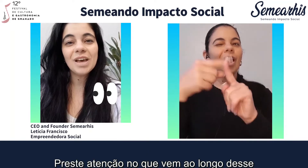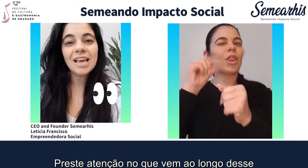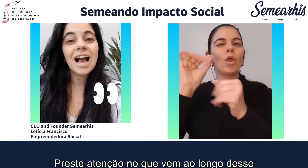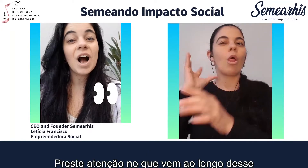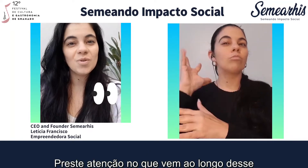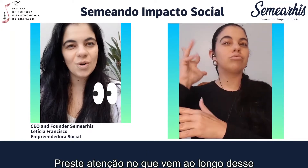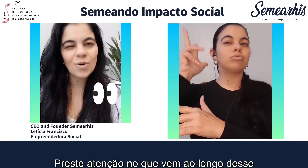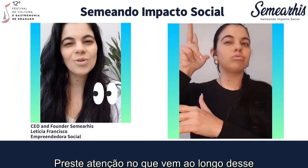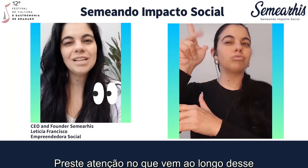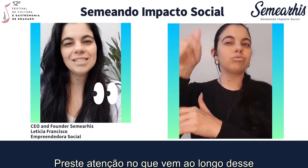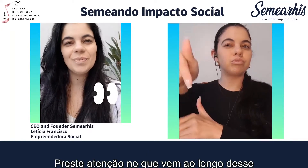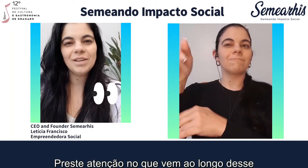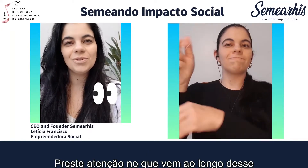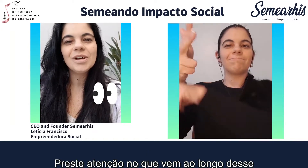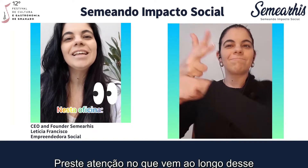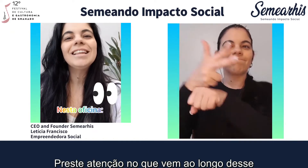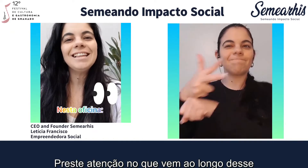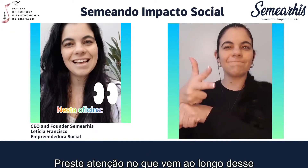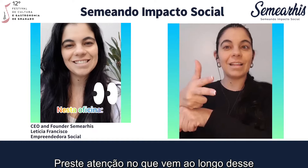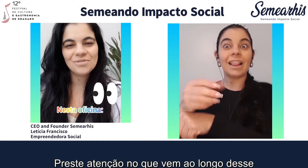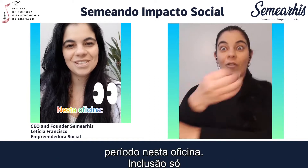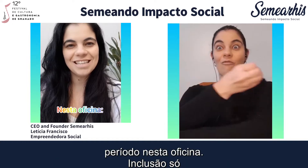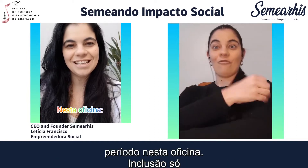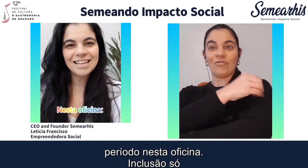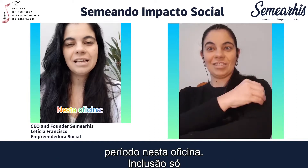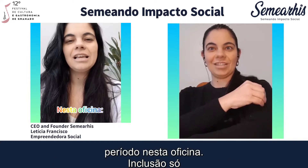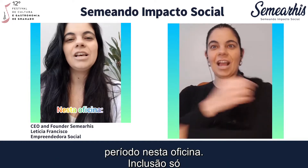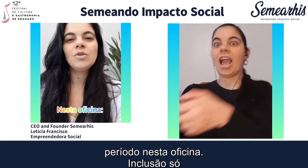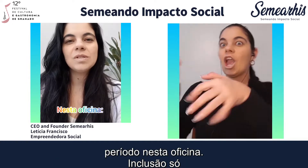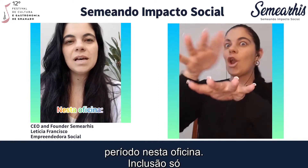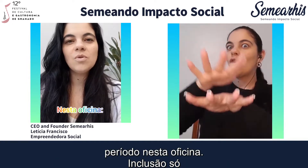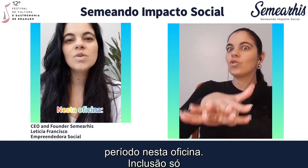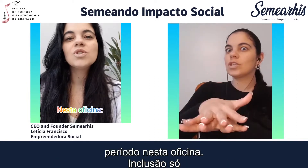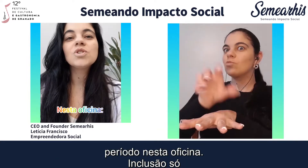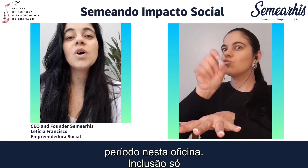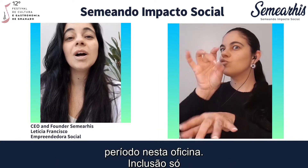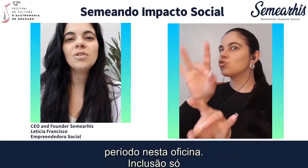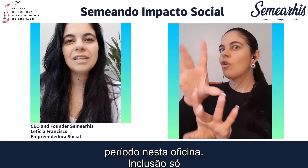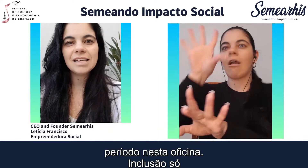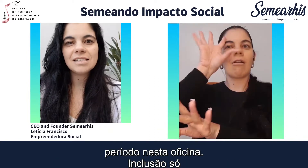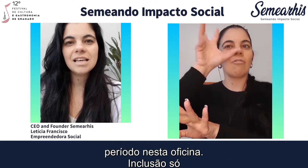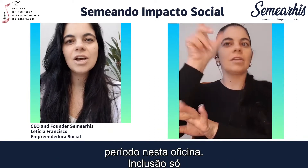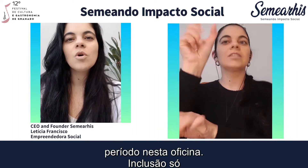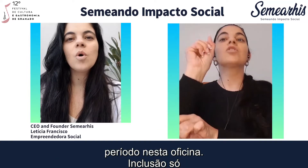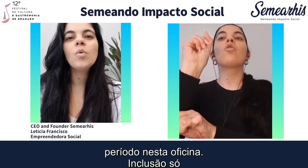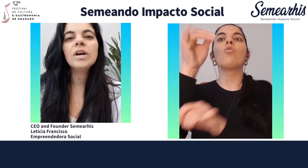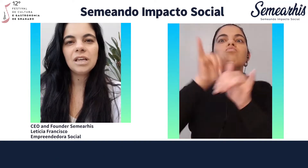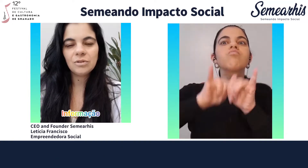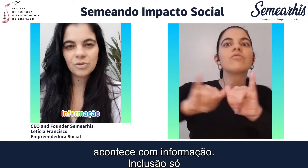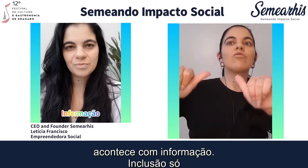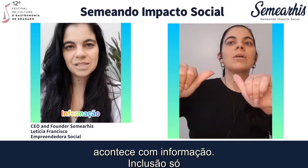que vem ao longo desse período nesta oficina. Inclusão só acontece